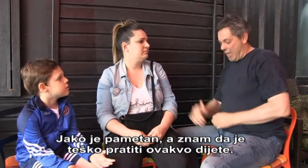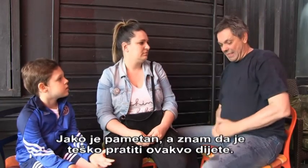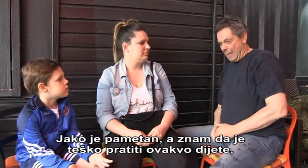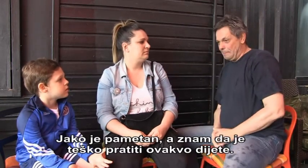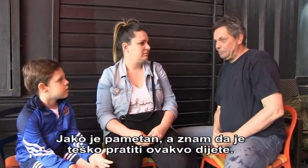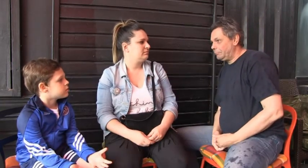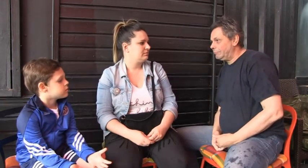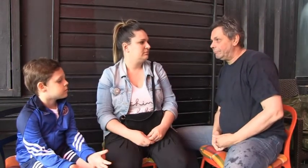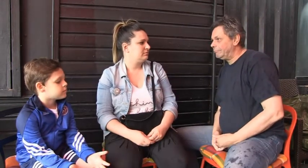djeve.